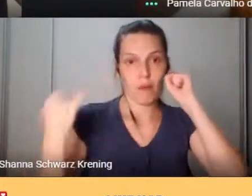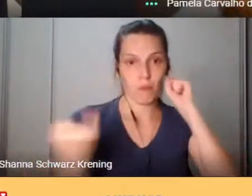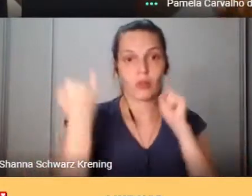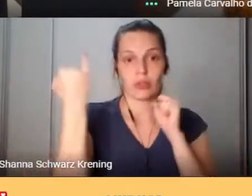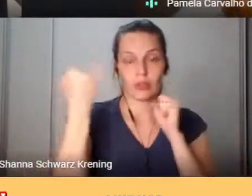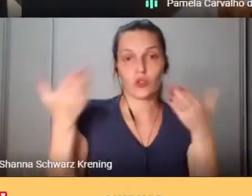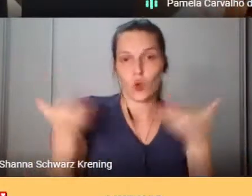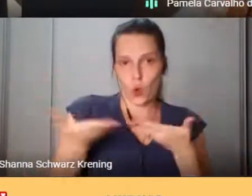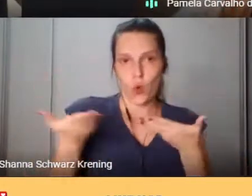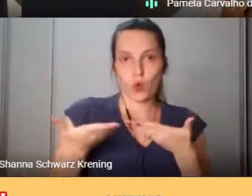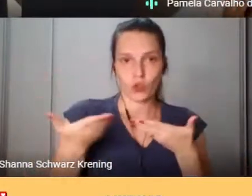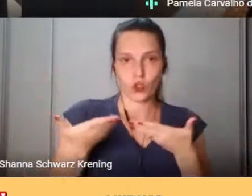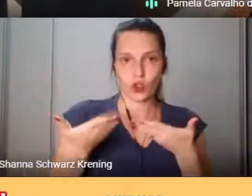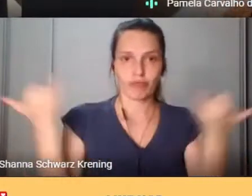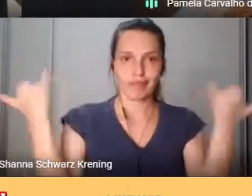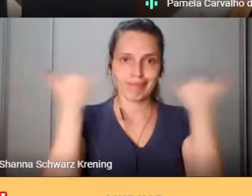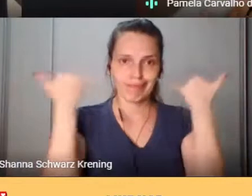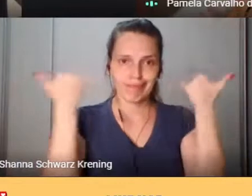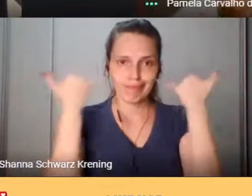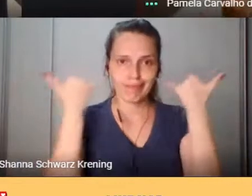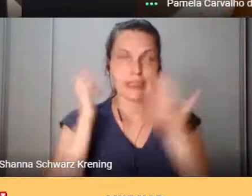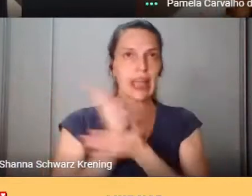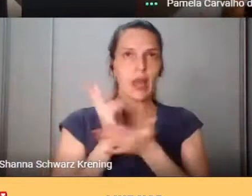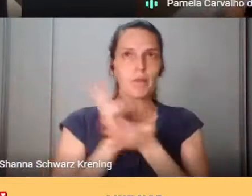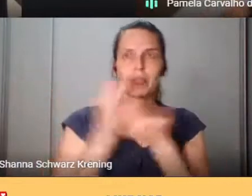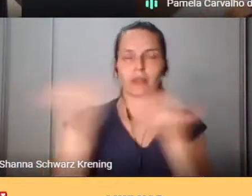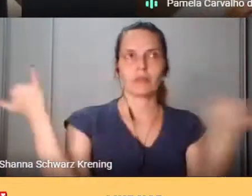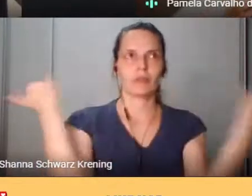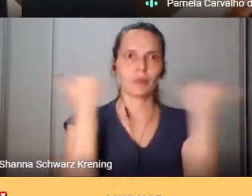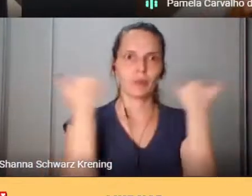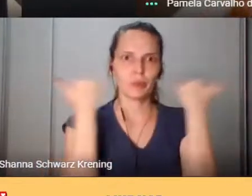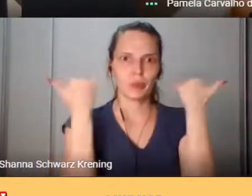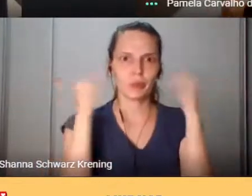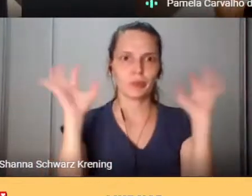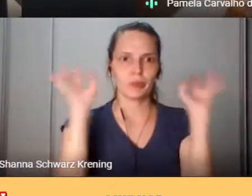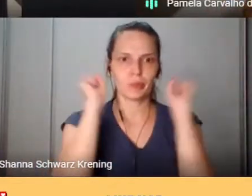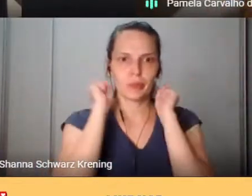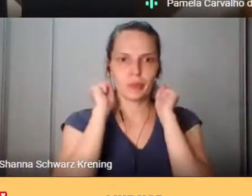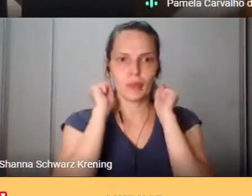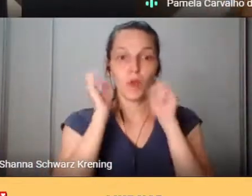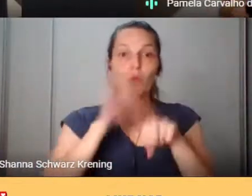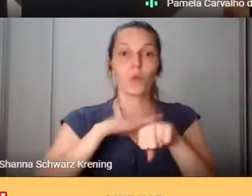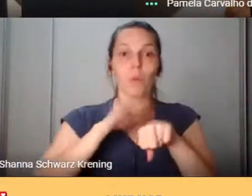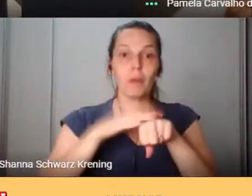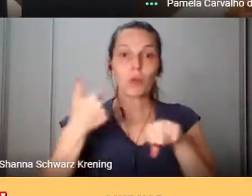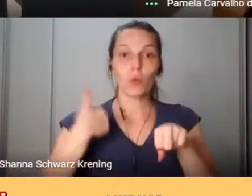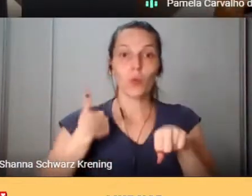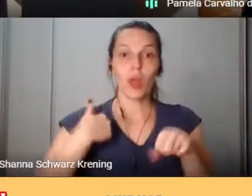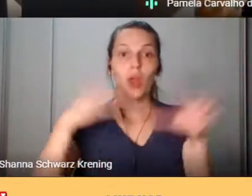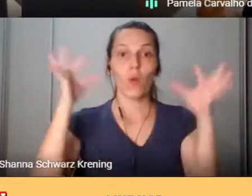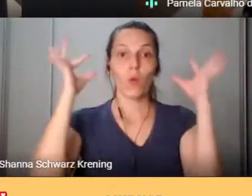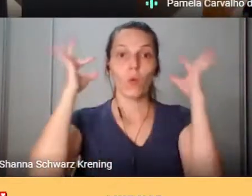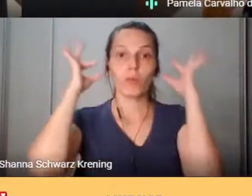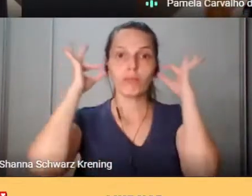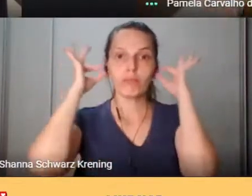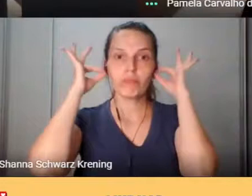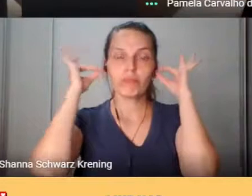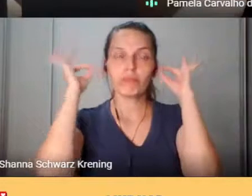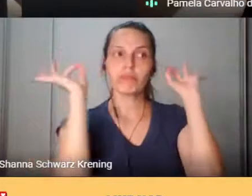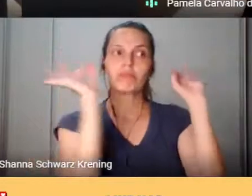Hoje, estamos ali sempre escutando. Quando eu tiro o fone, é como se eu